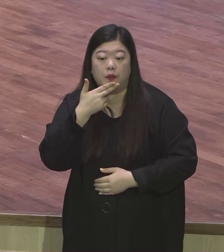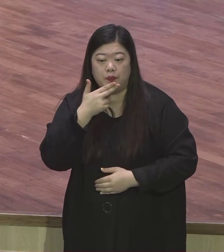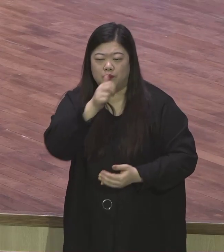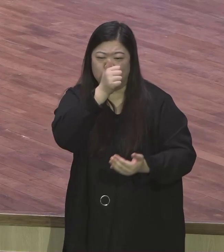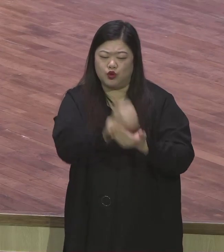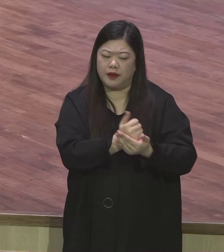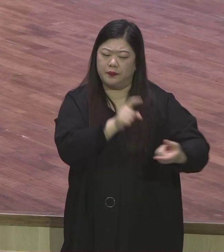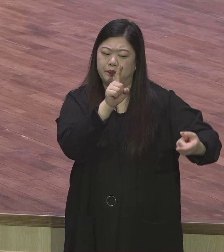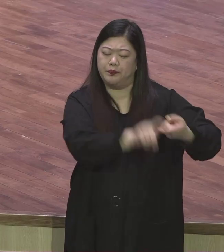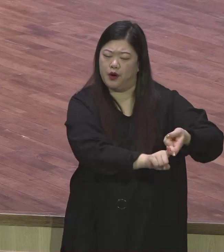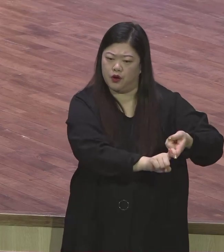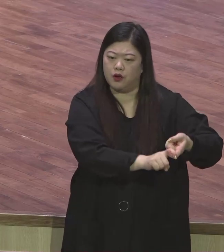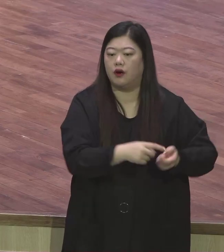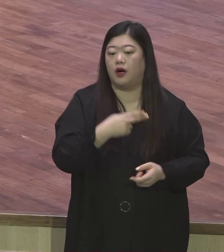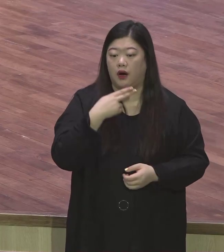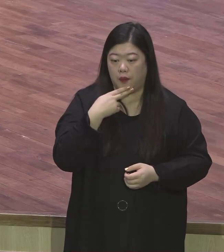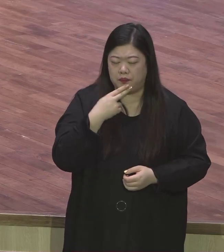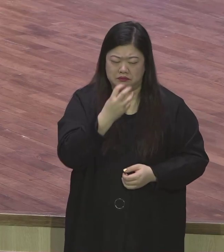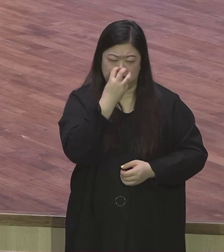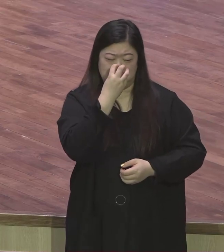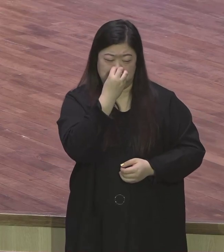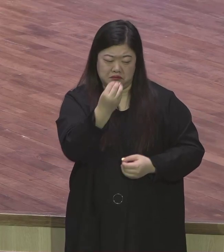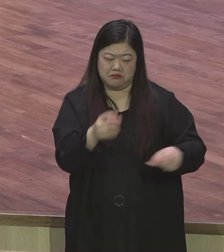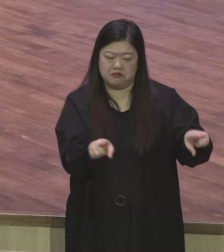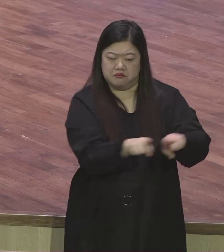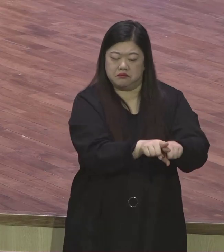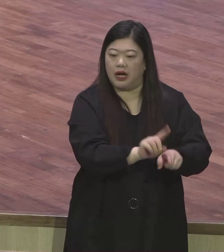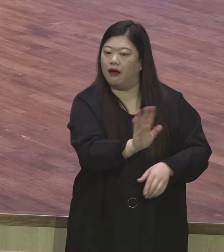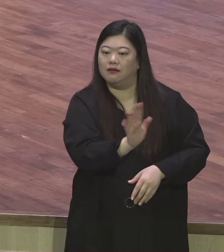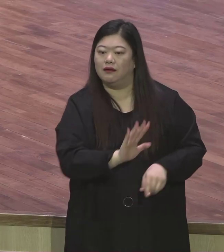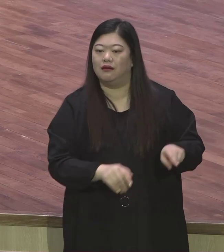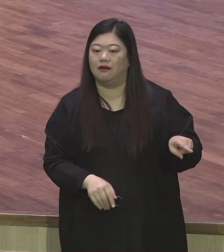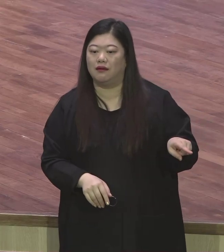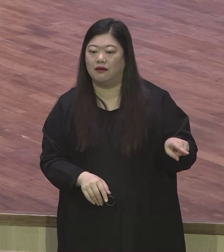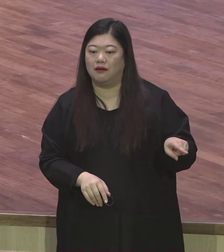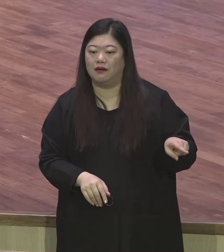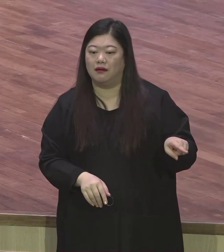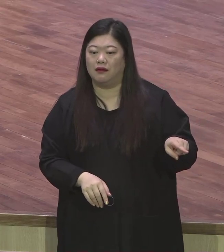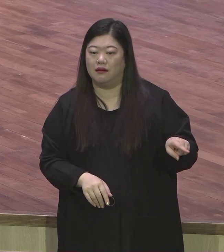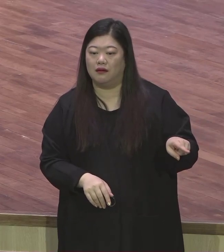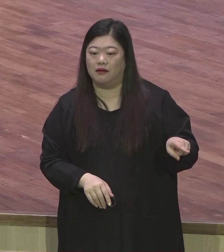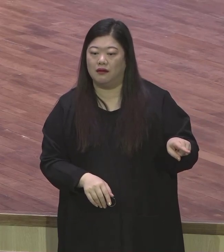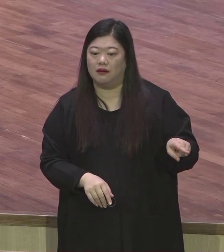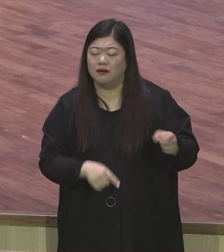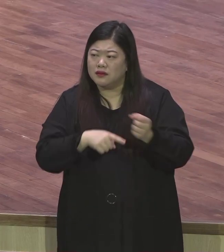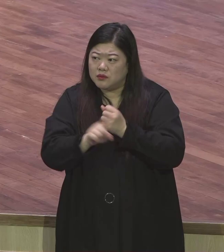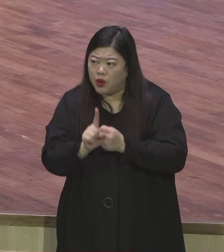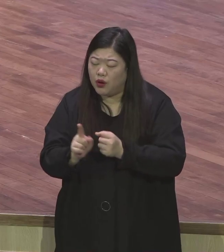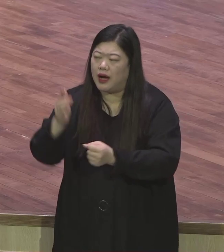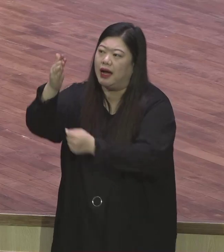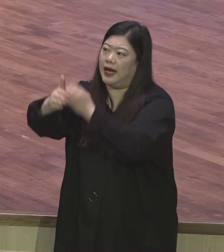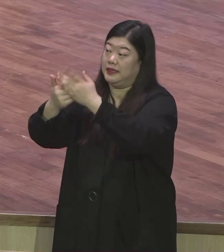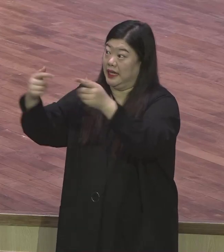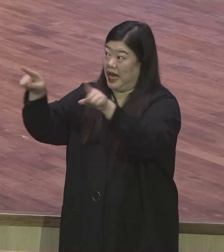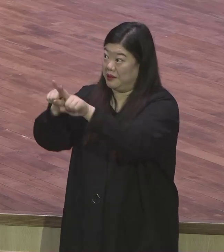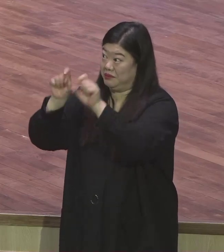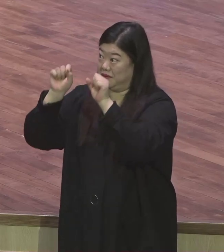서지 않고 오만한 자의 자리에 앉지 않는 것입니다. 그 말은 주님과 함께 하라는 말씀입니다.